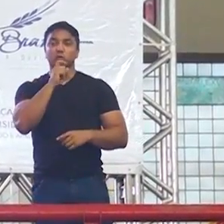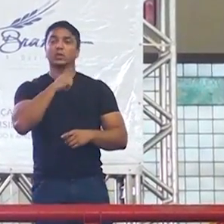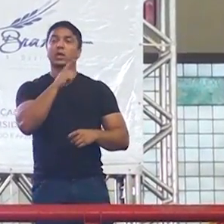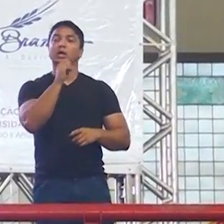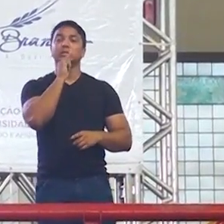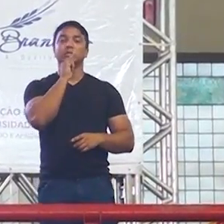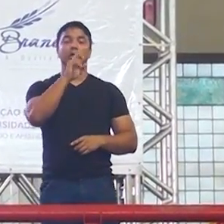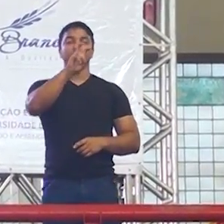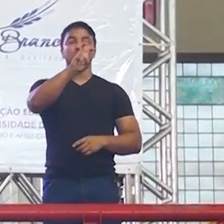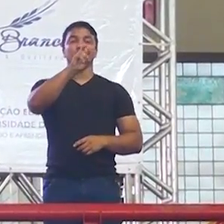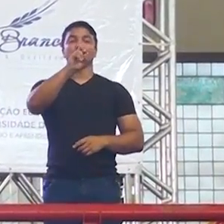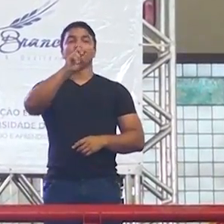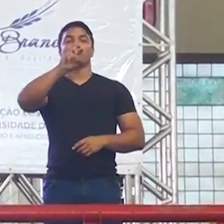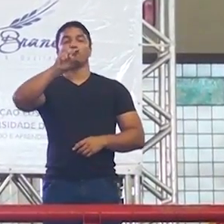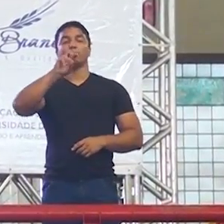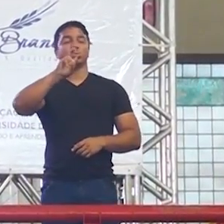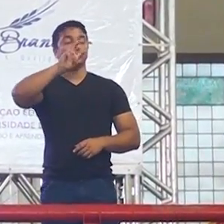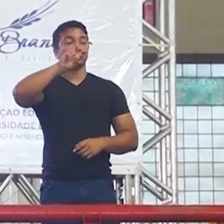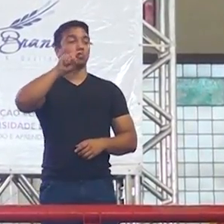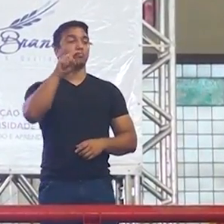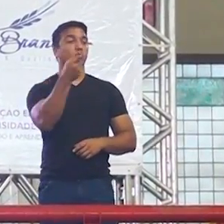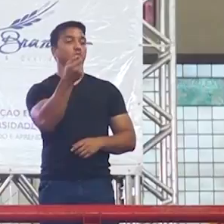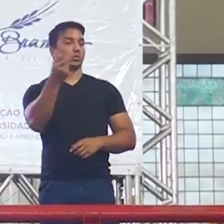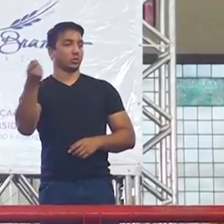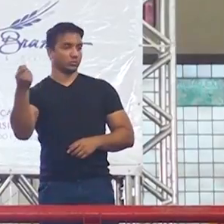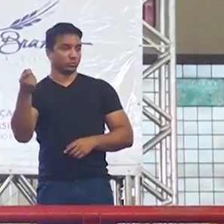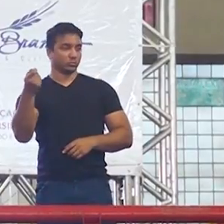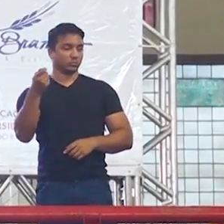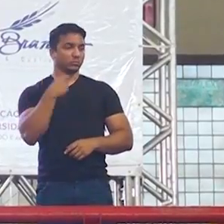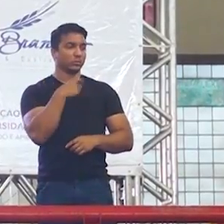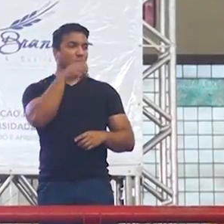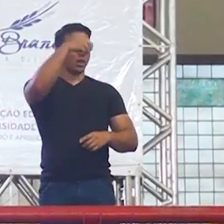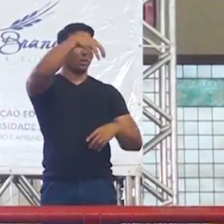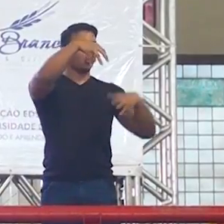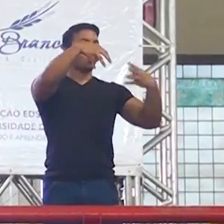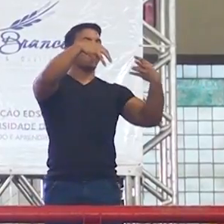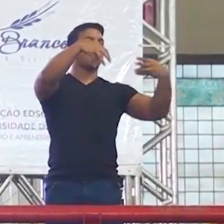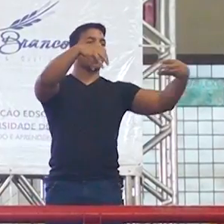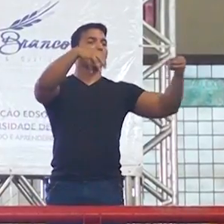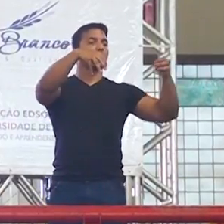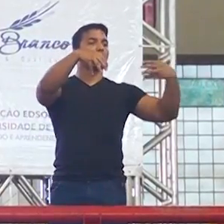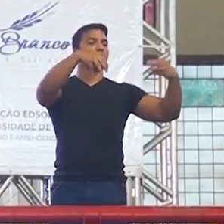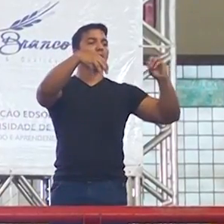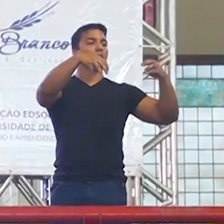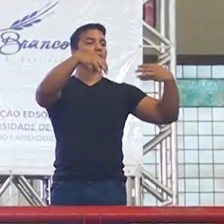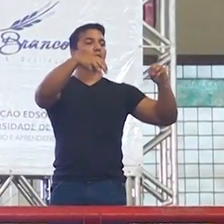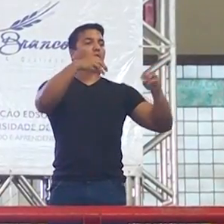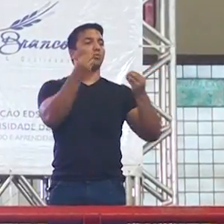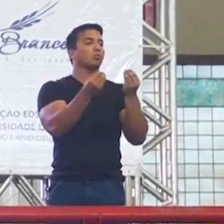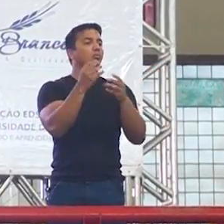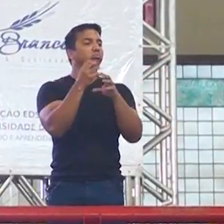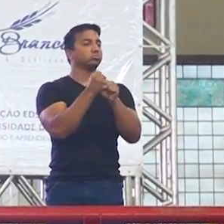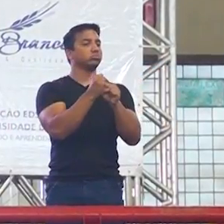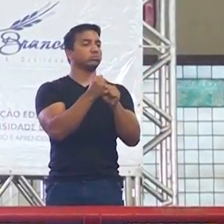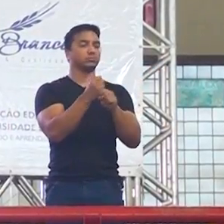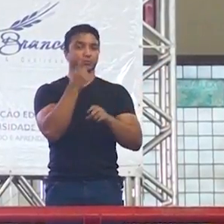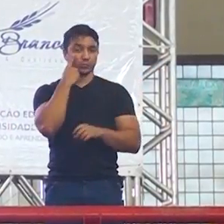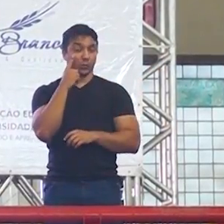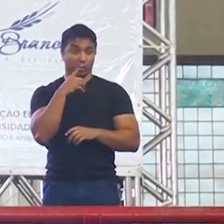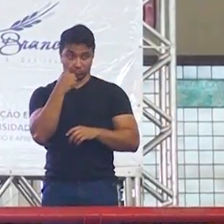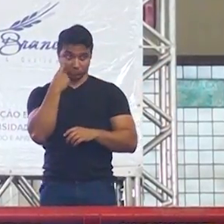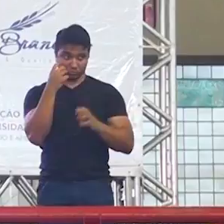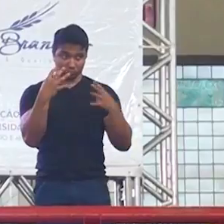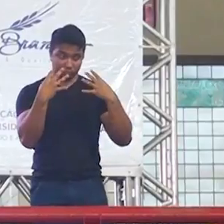tem 5.200 e uma lâmpada tem 40, como é que vai ficar? Meu filho, preste atenção.